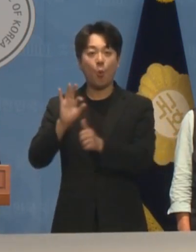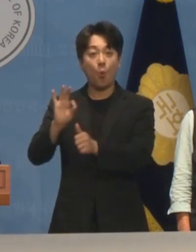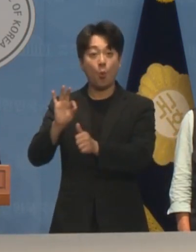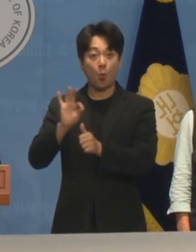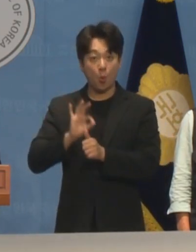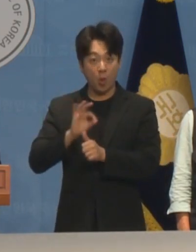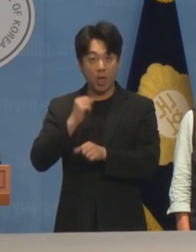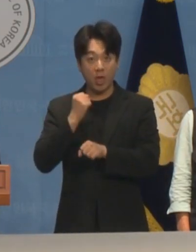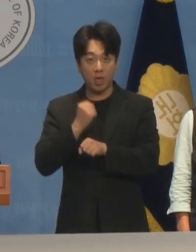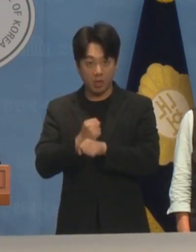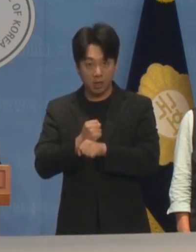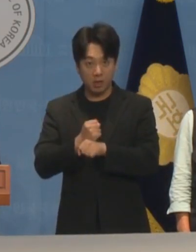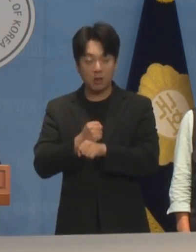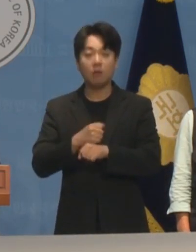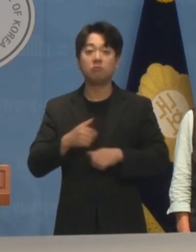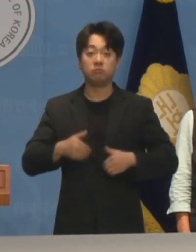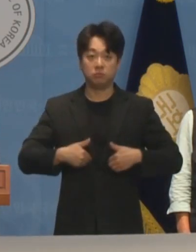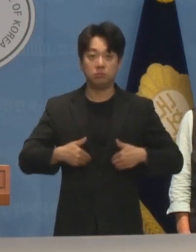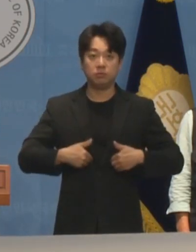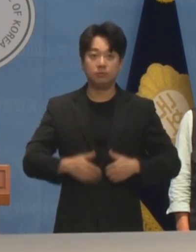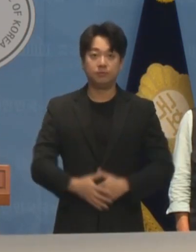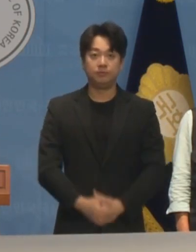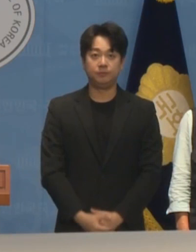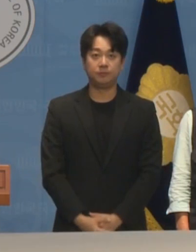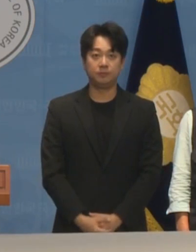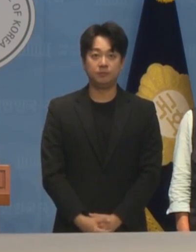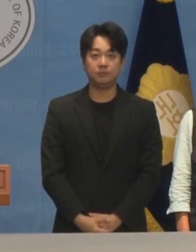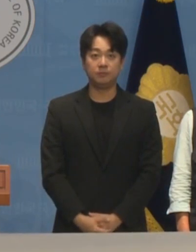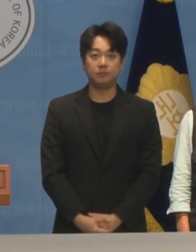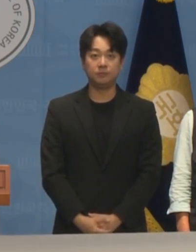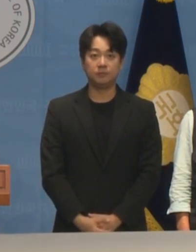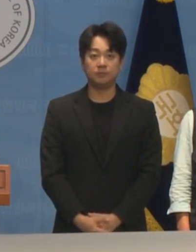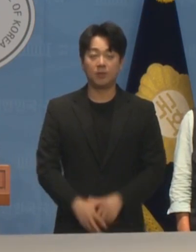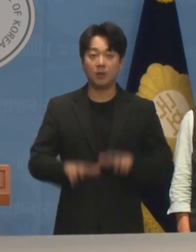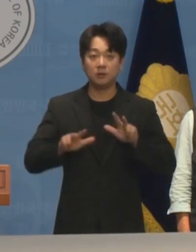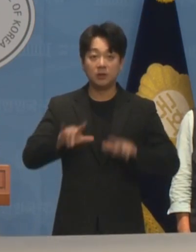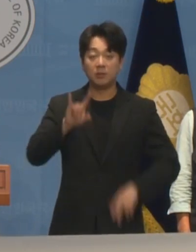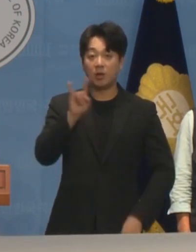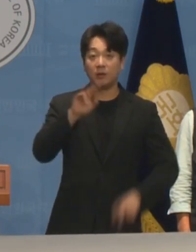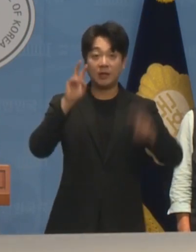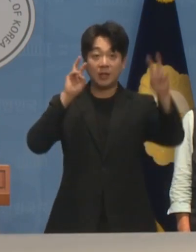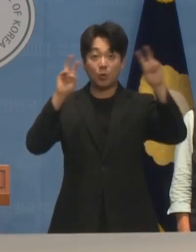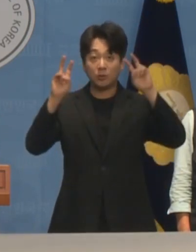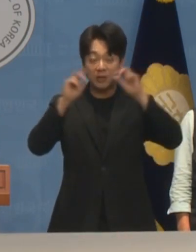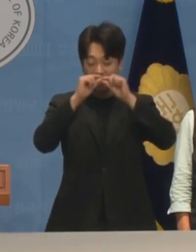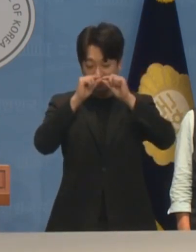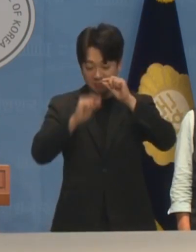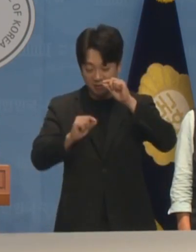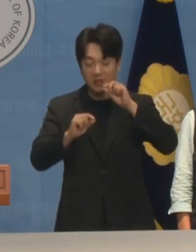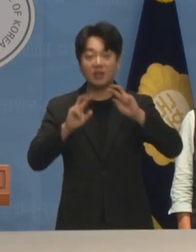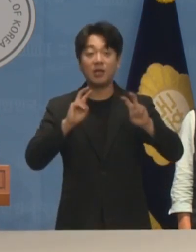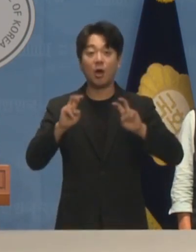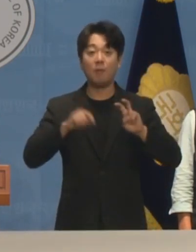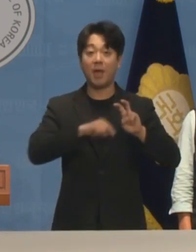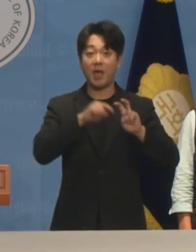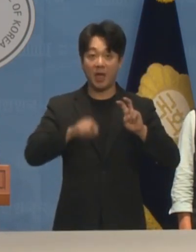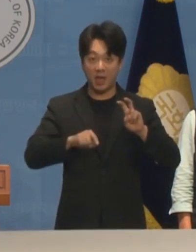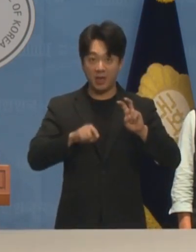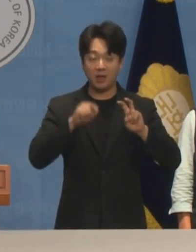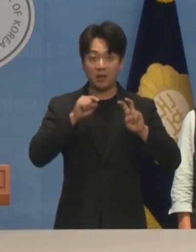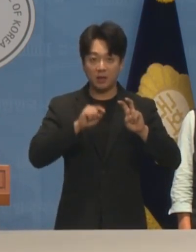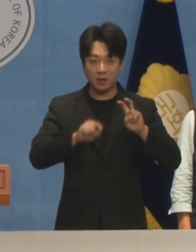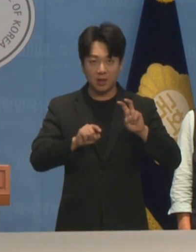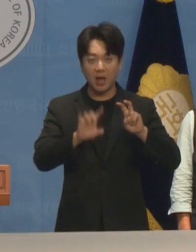따라 고용을 해왔습니다. 현재 현대자동차에는 1차 하도급 업체가 이수기업 외에 1개